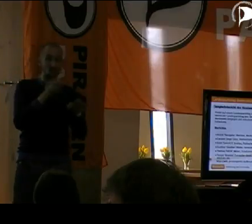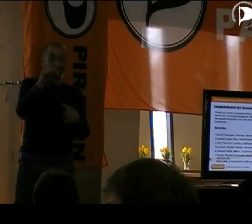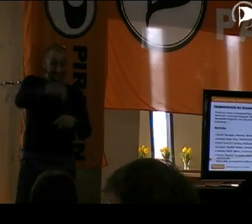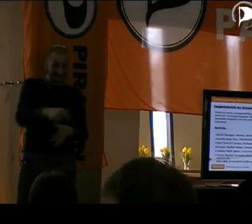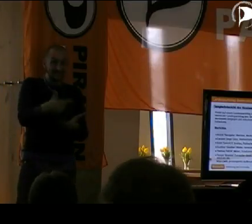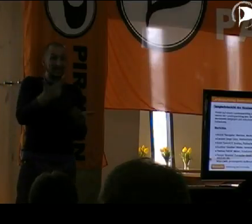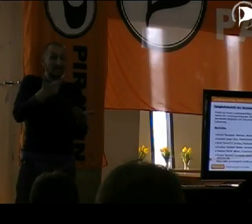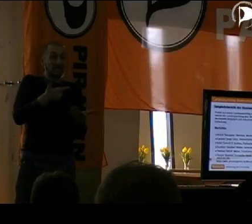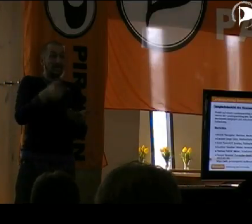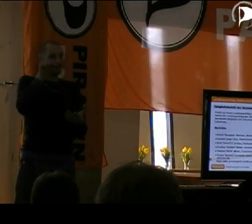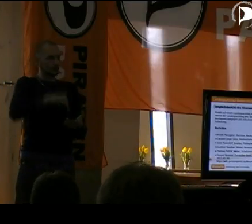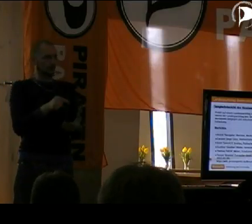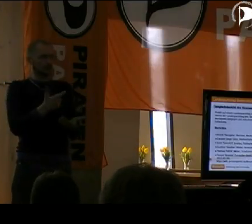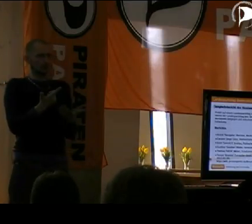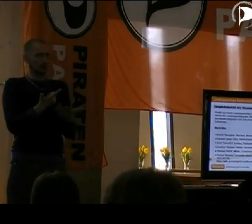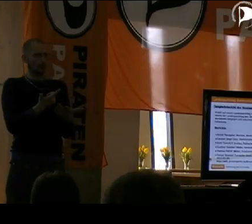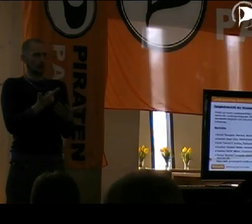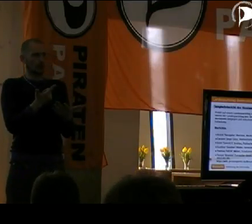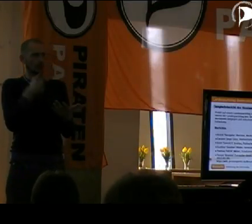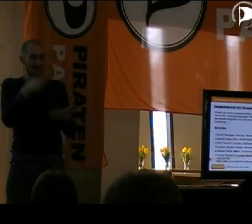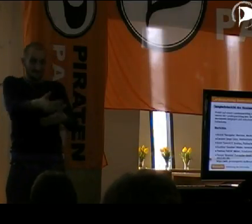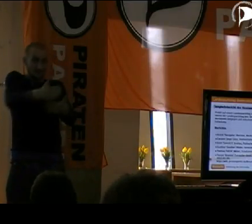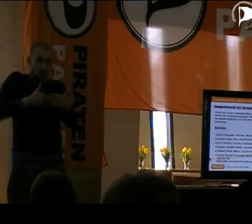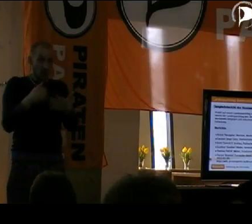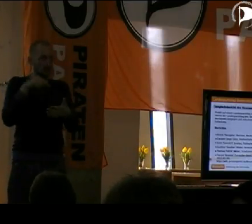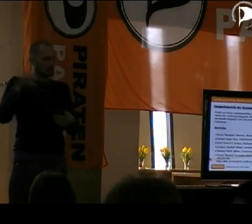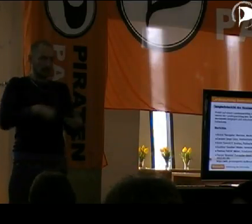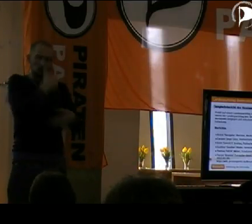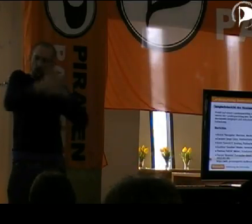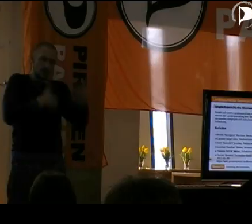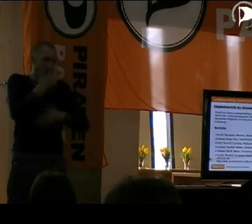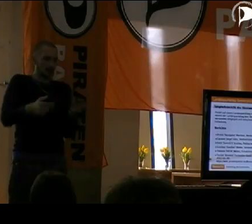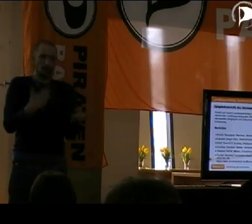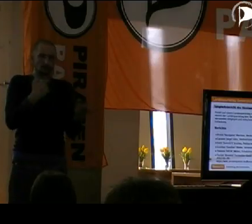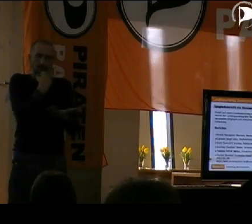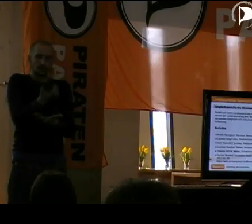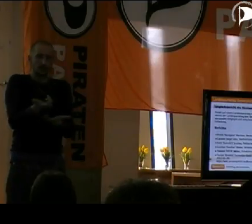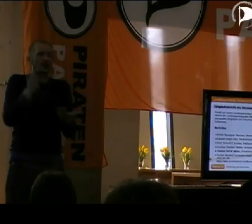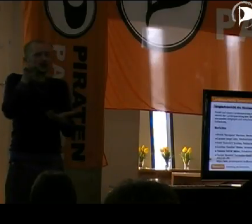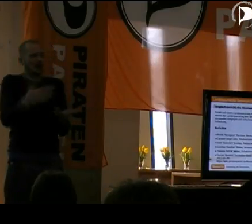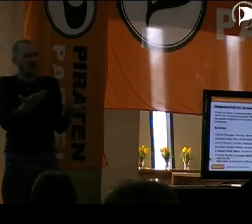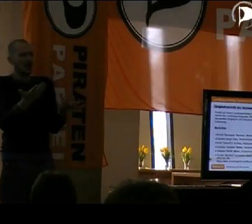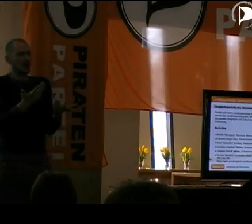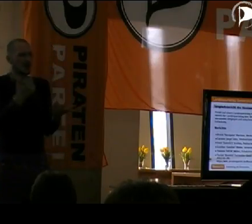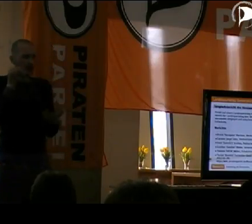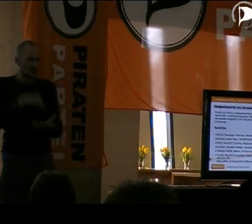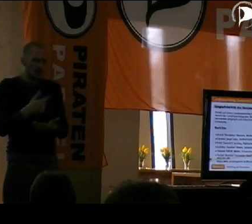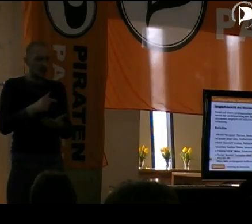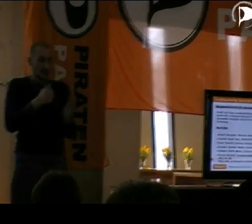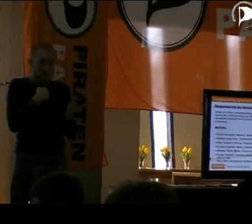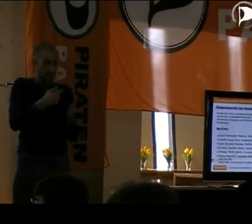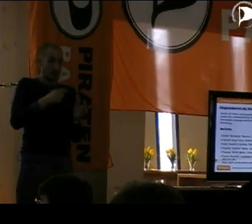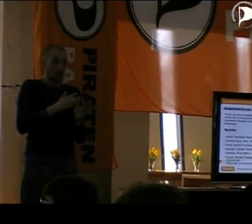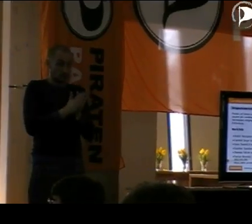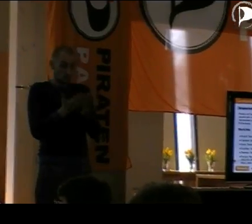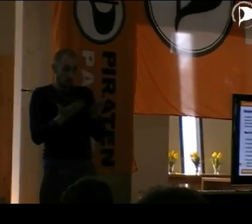wiesen den antrag sind miteinander geworden hat mir gesagt dass ich